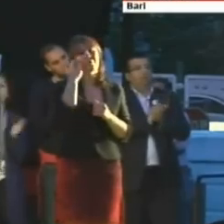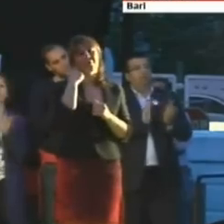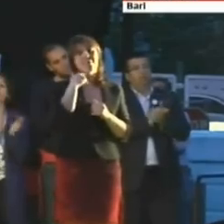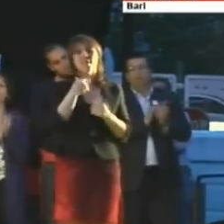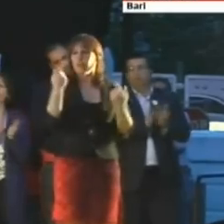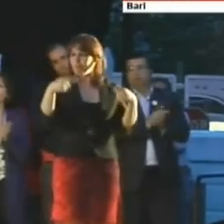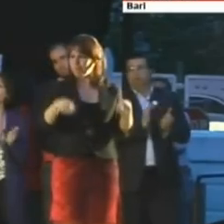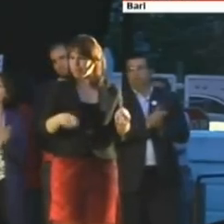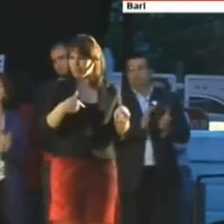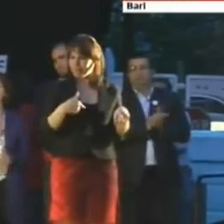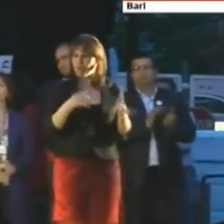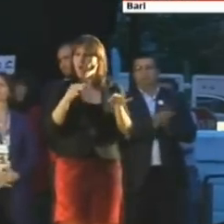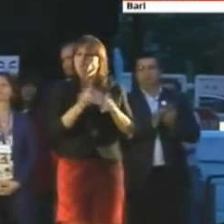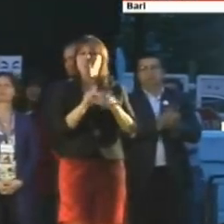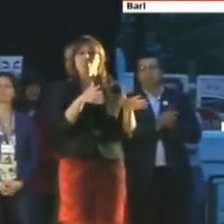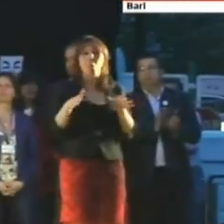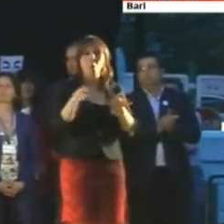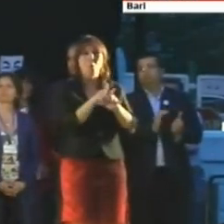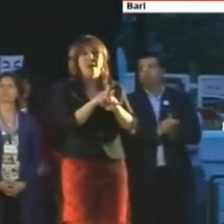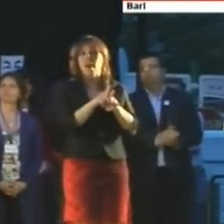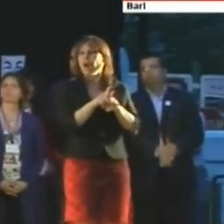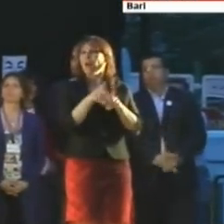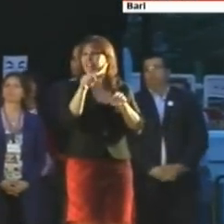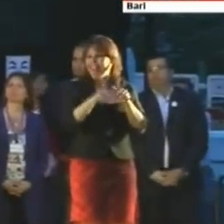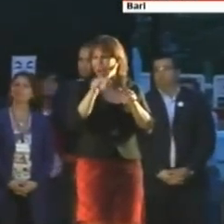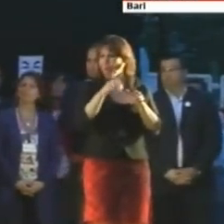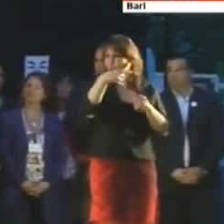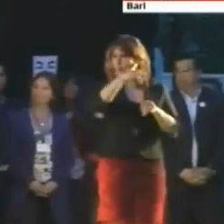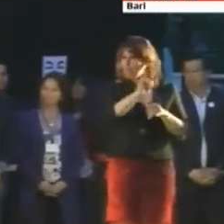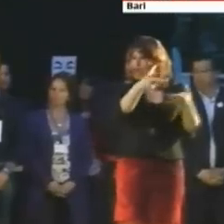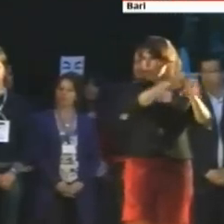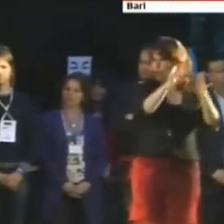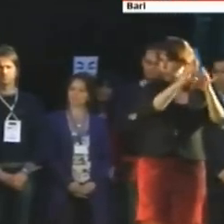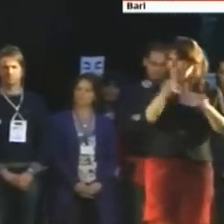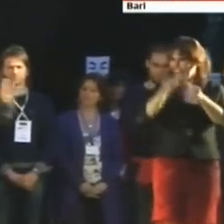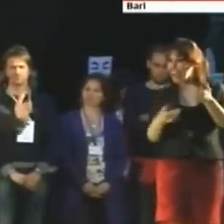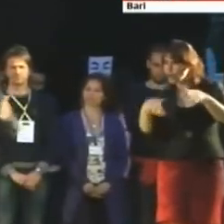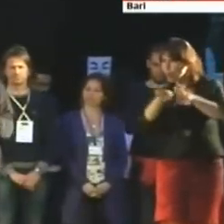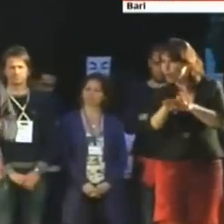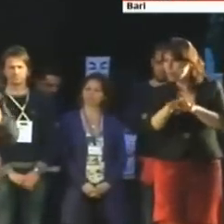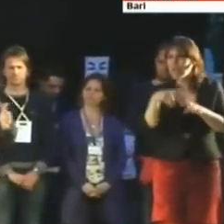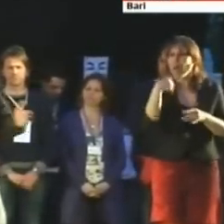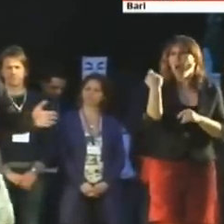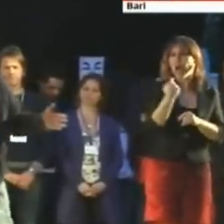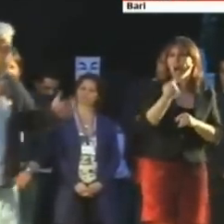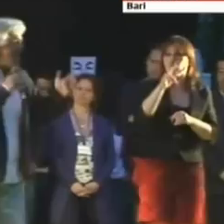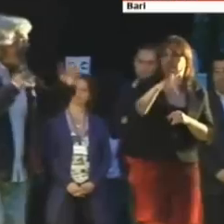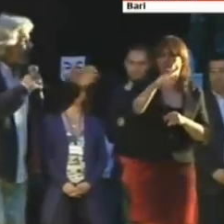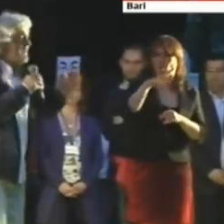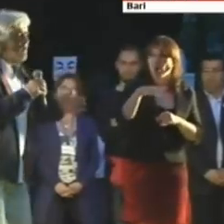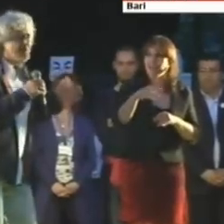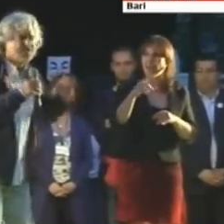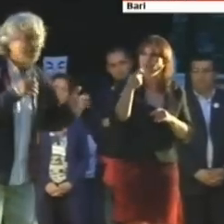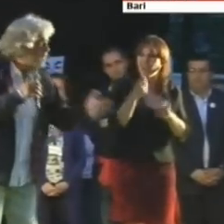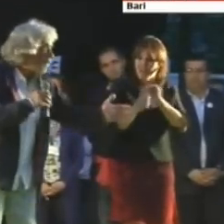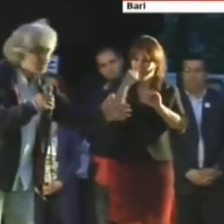Allora vanno a Piombino, Piombino chiude, Taranto chiude, andiamo lì e dico: ma cazzo, ci saranno 3-4.000 prepensionati,